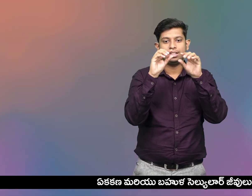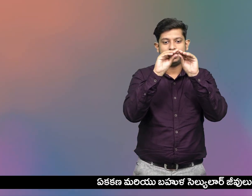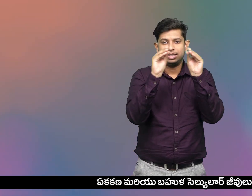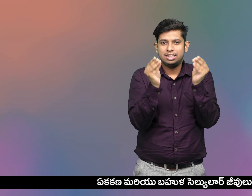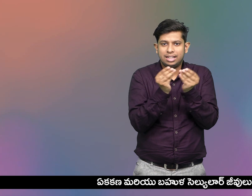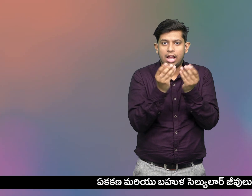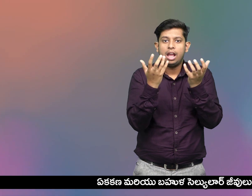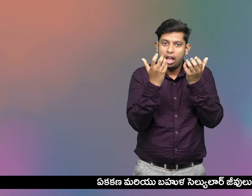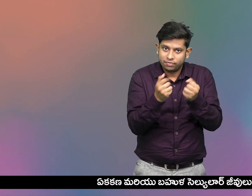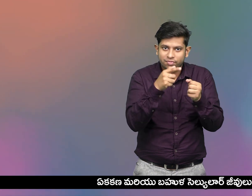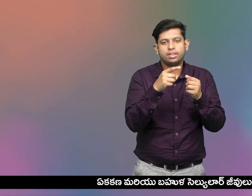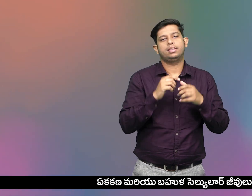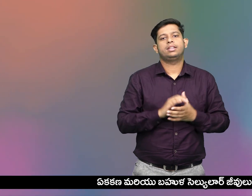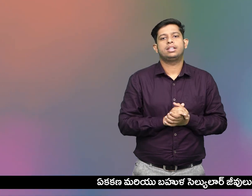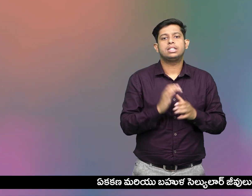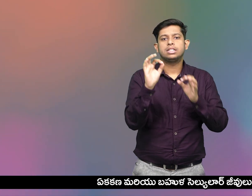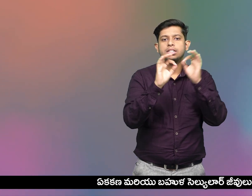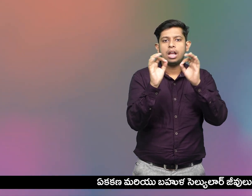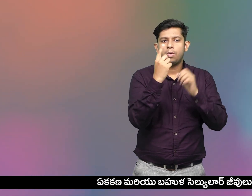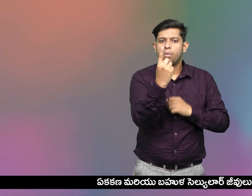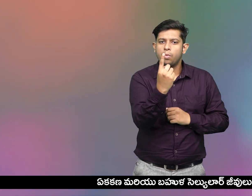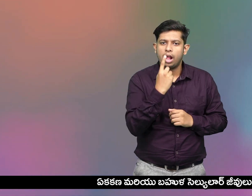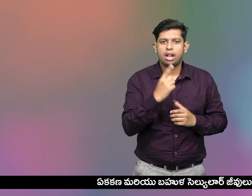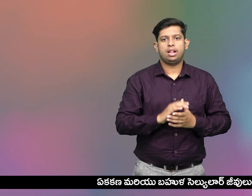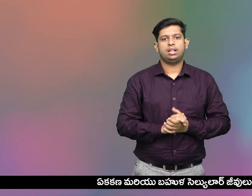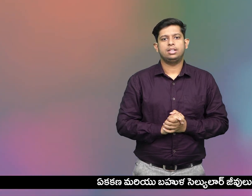ఏకకణ మరియు బహుళ సెల్యులార్ జీవులు.